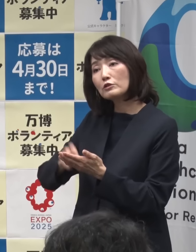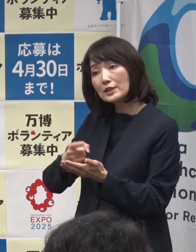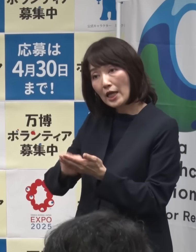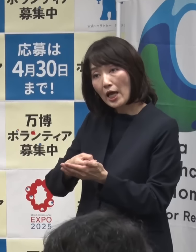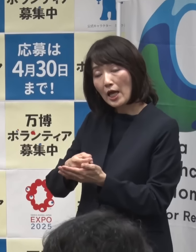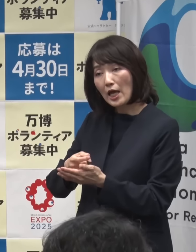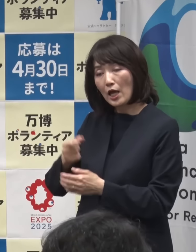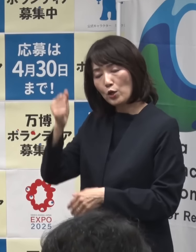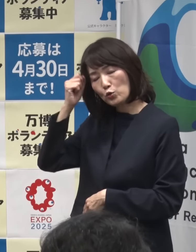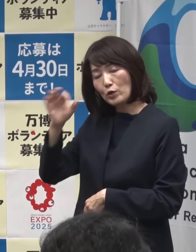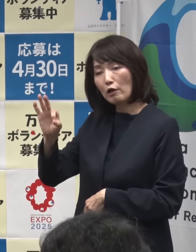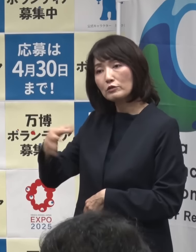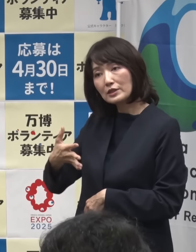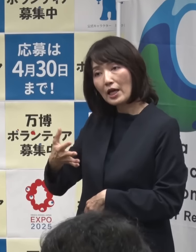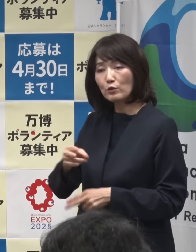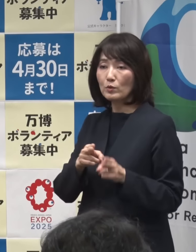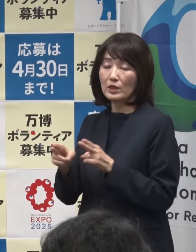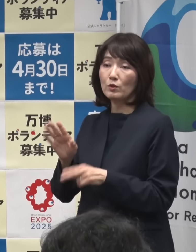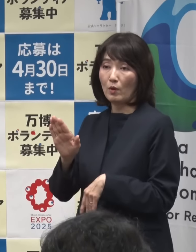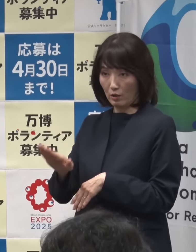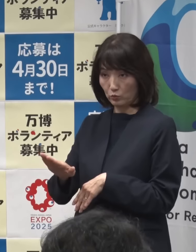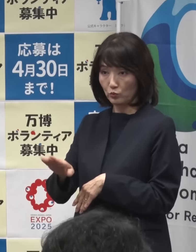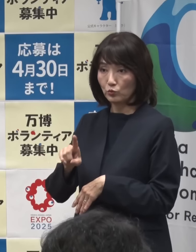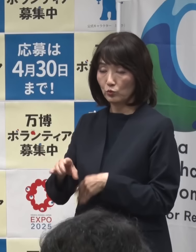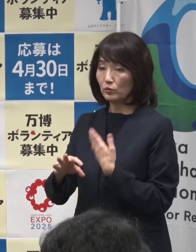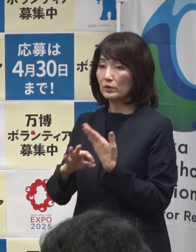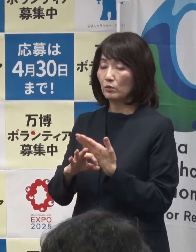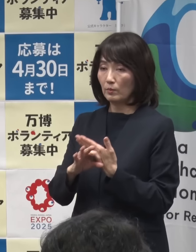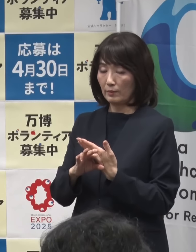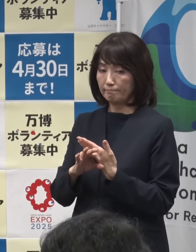がある中でですね、例えば